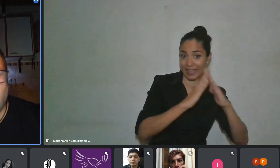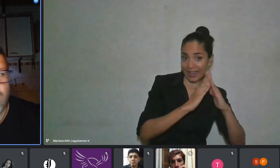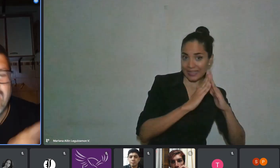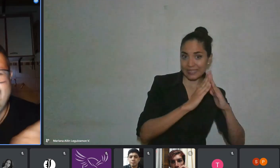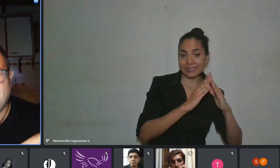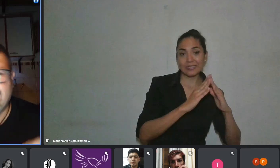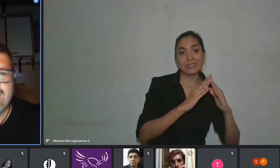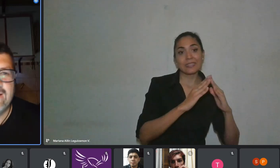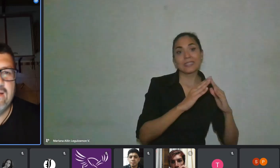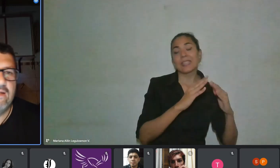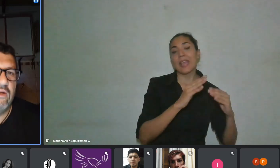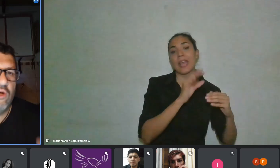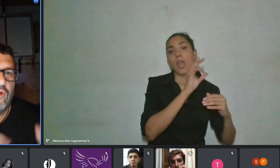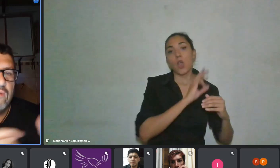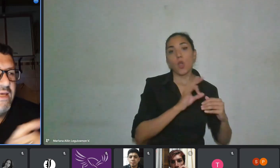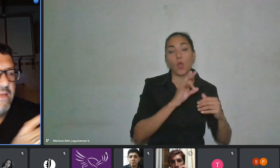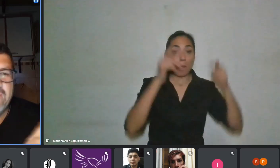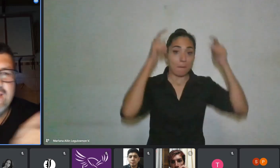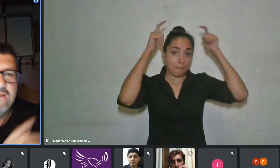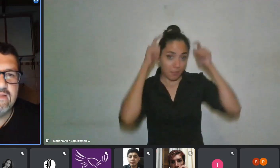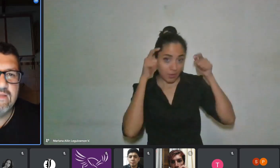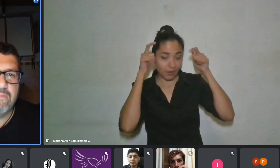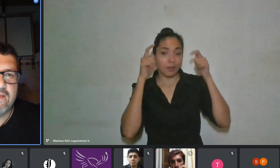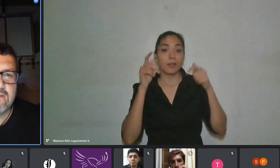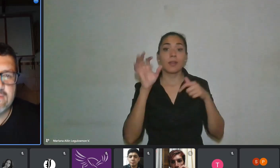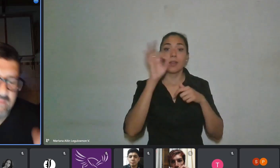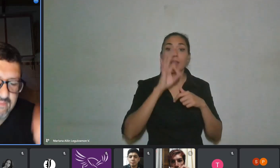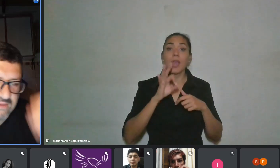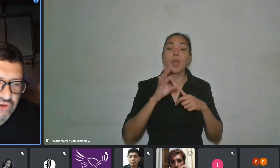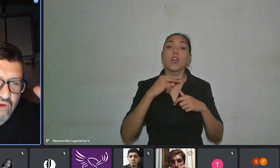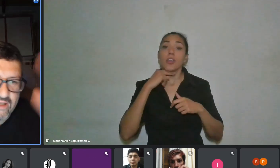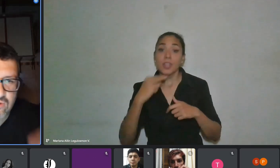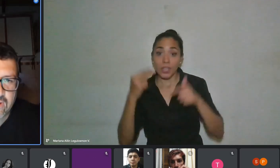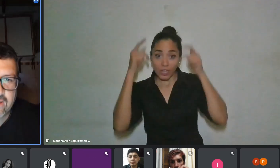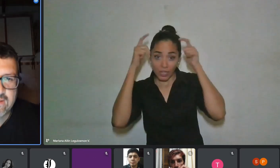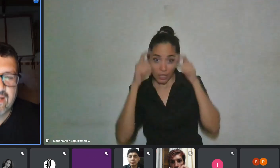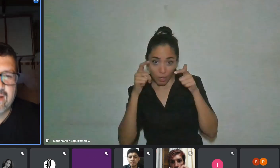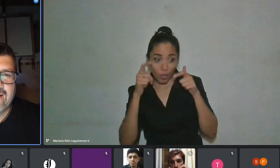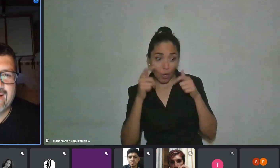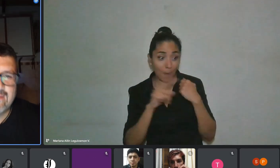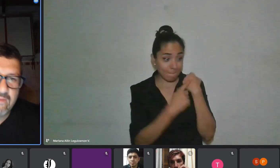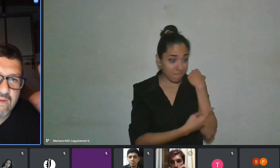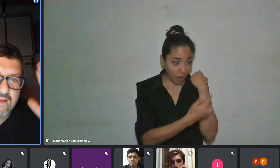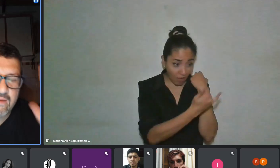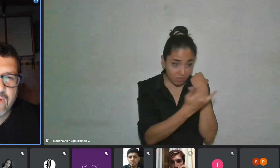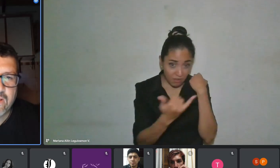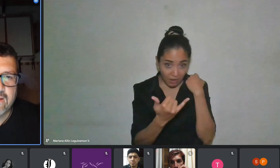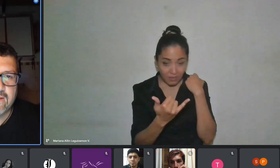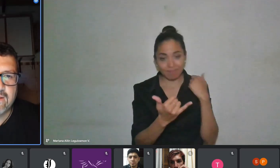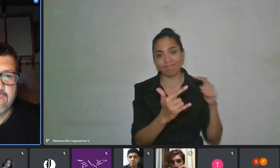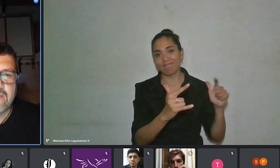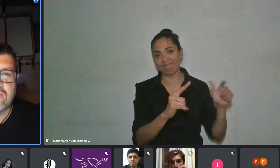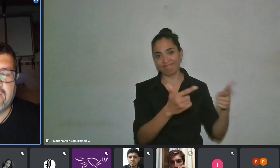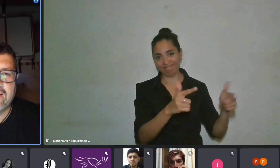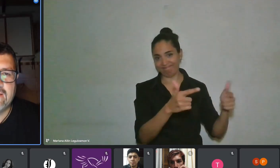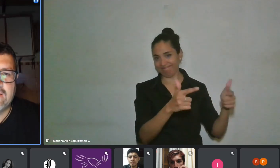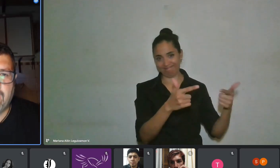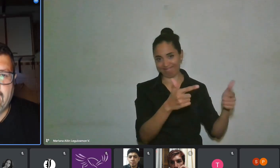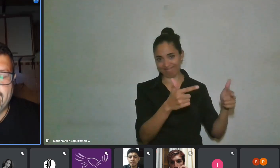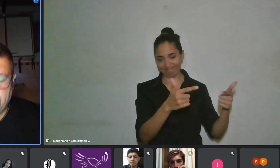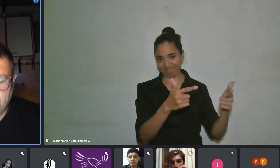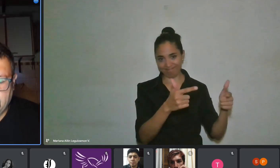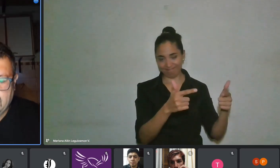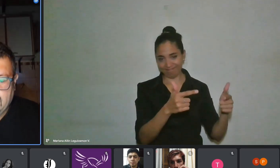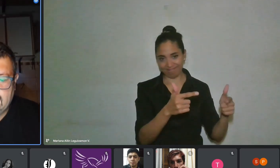en los monarcas, ni en los príncipes y toda esa caterva, digamos, de personajes de esa